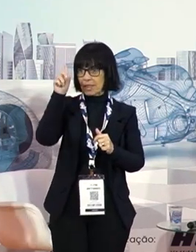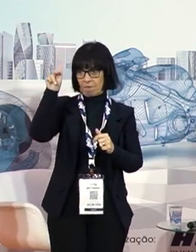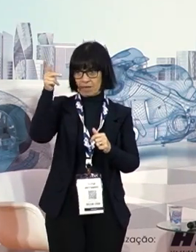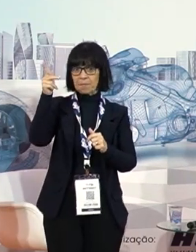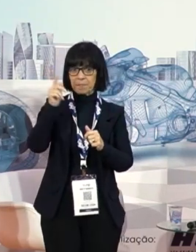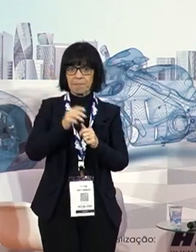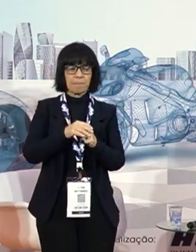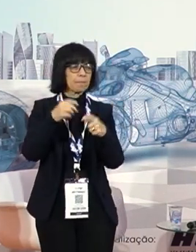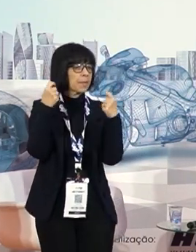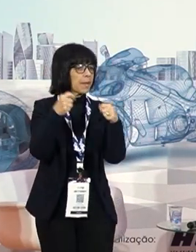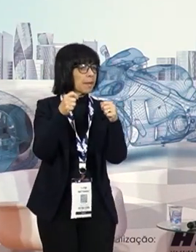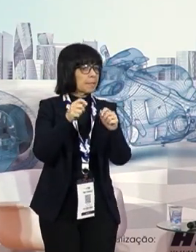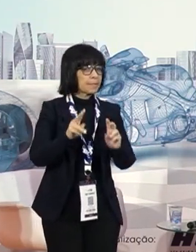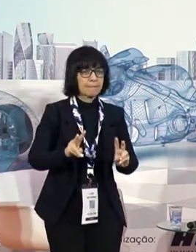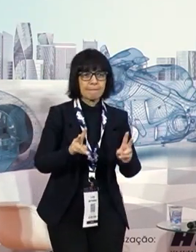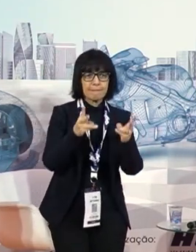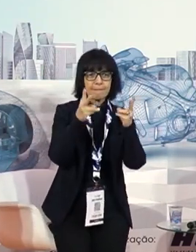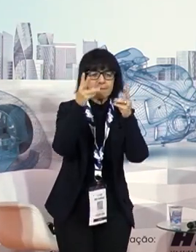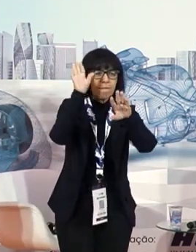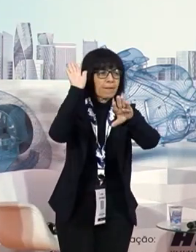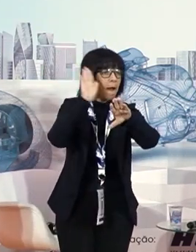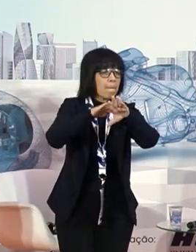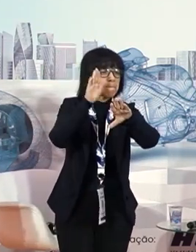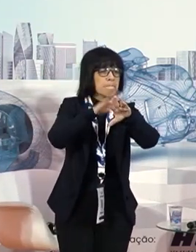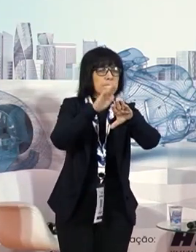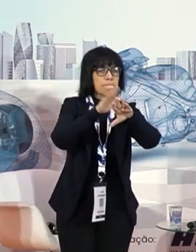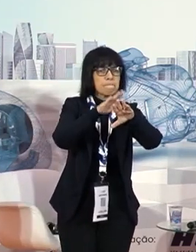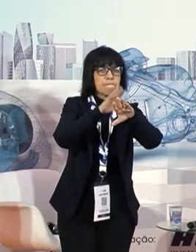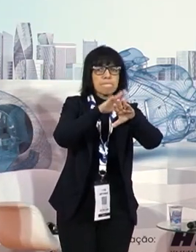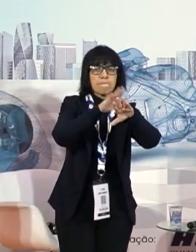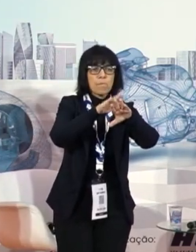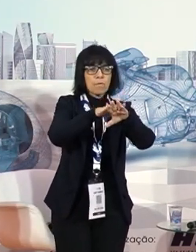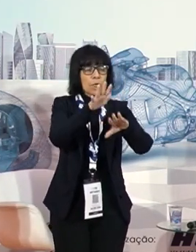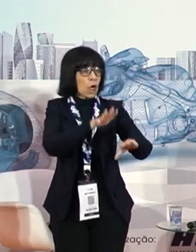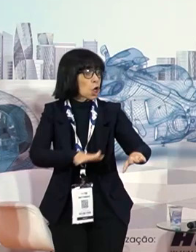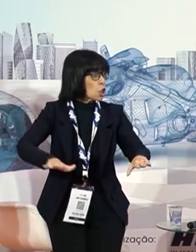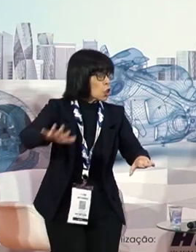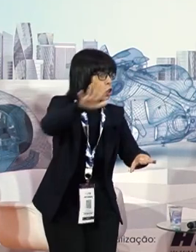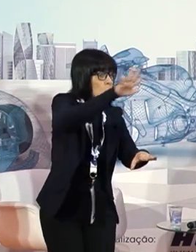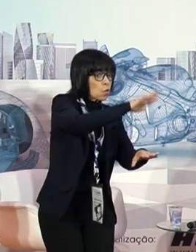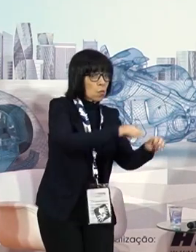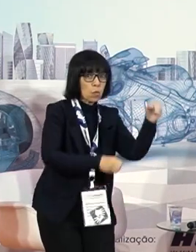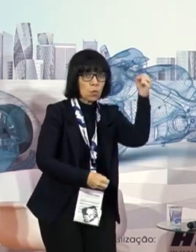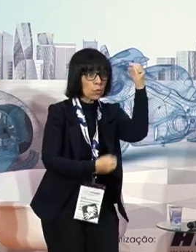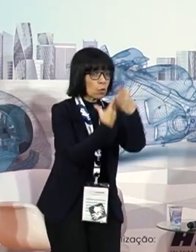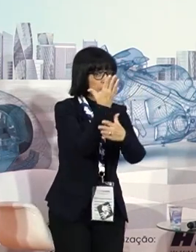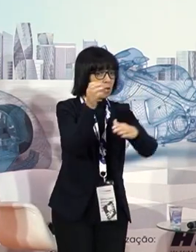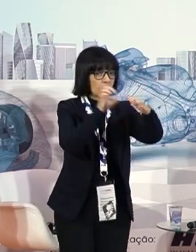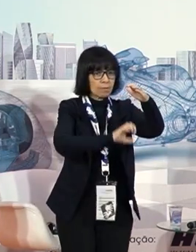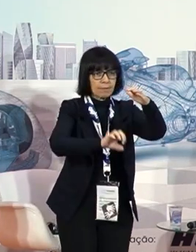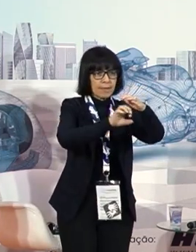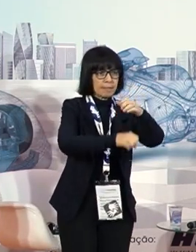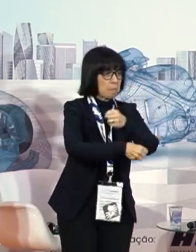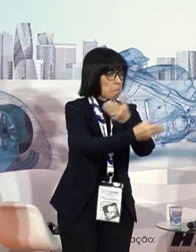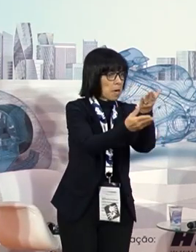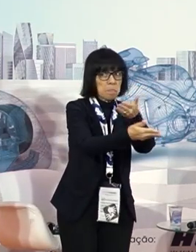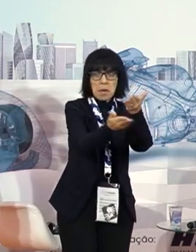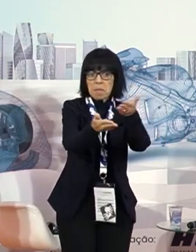precisam valorizar muito essa toda essa valorização que essa empresa dá para vocês de visibilidade